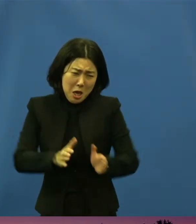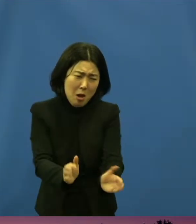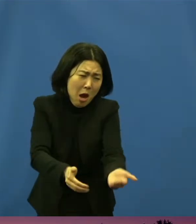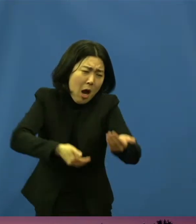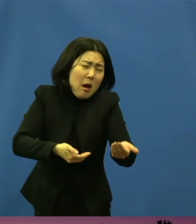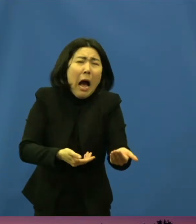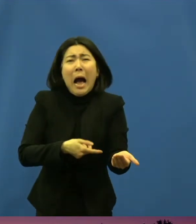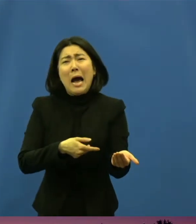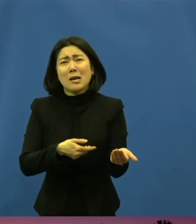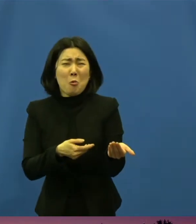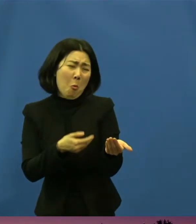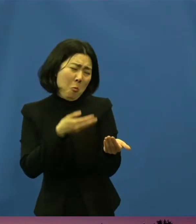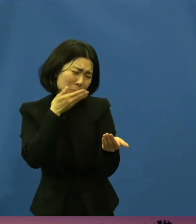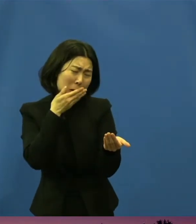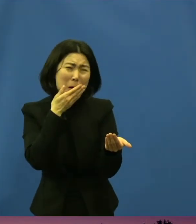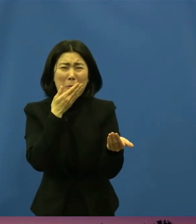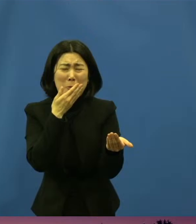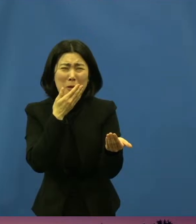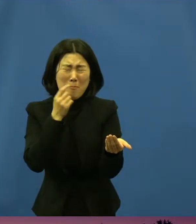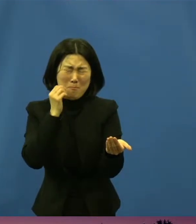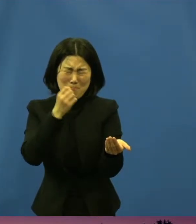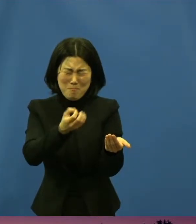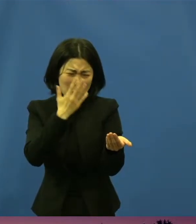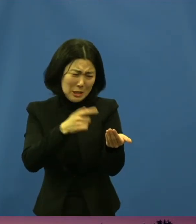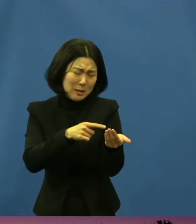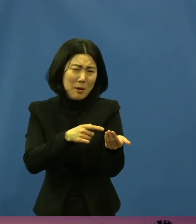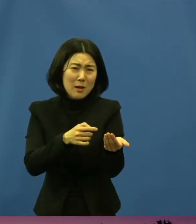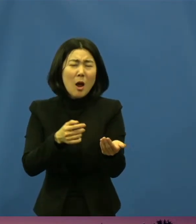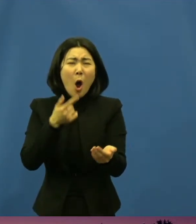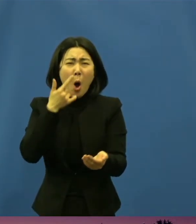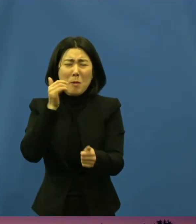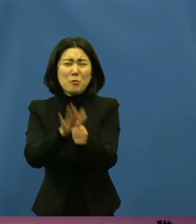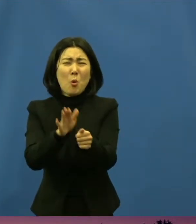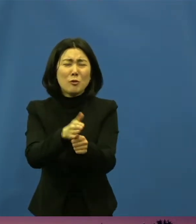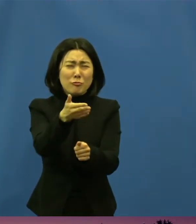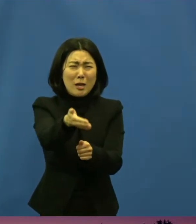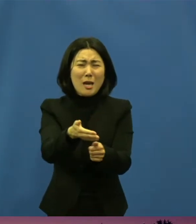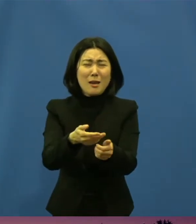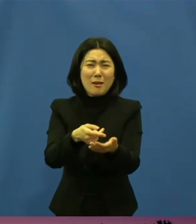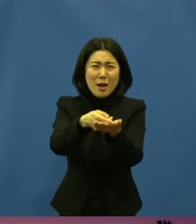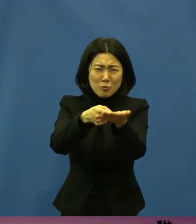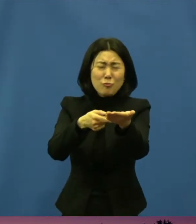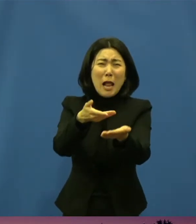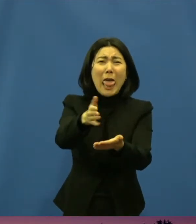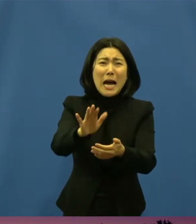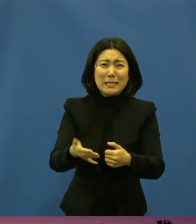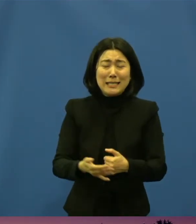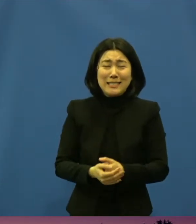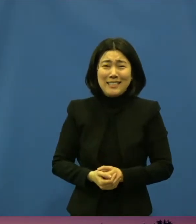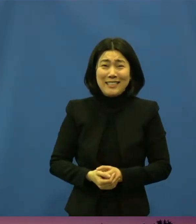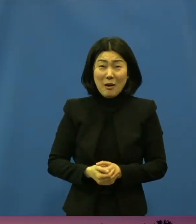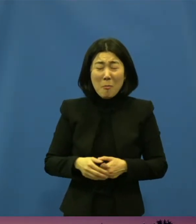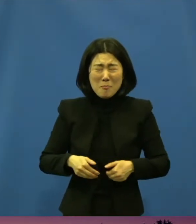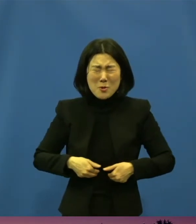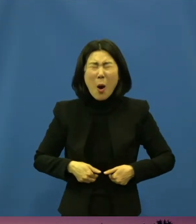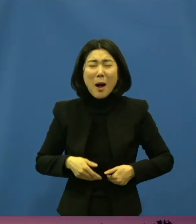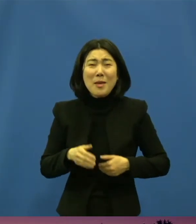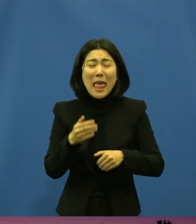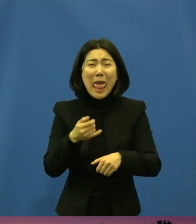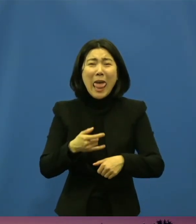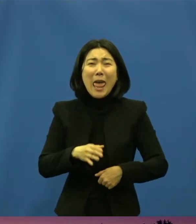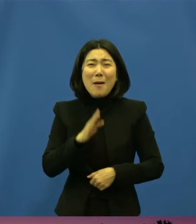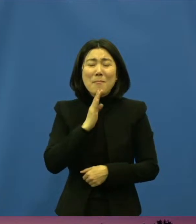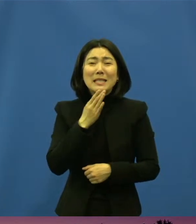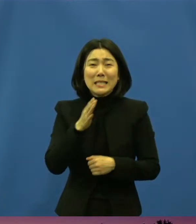약간 고쳐서 괜찮으면 해야죠. 어떤 분은 연세된 분들 눈이 자꾸 내려서 쌍꺼풀